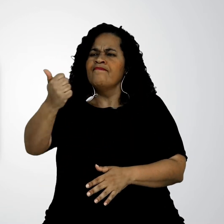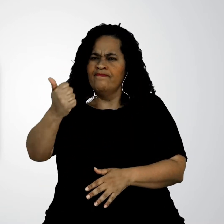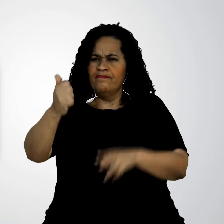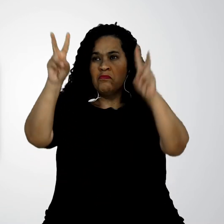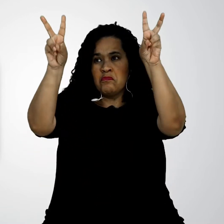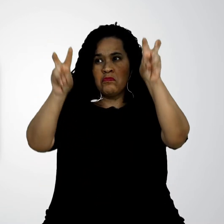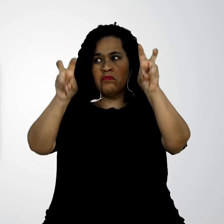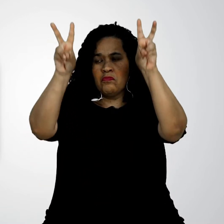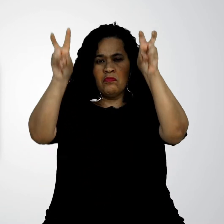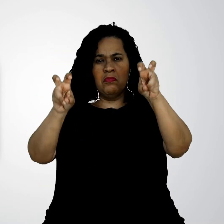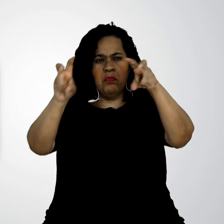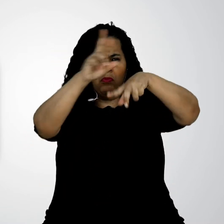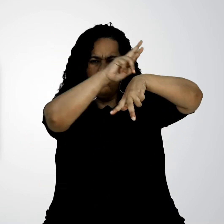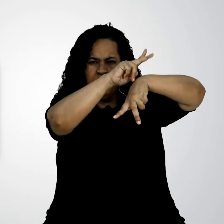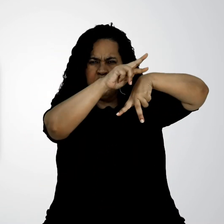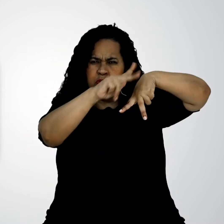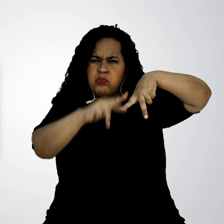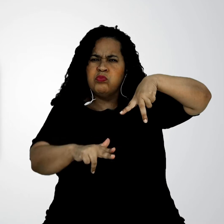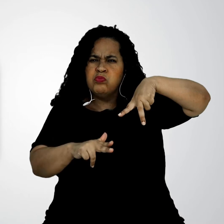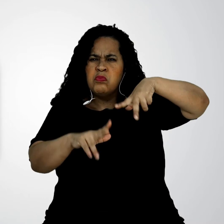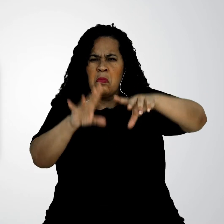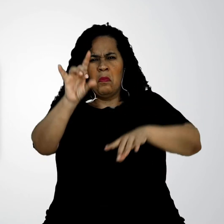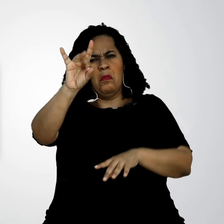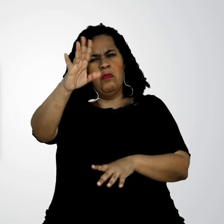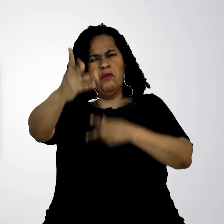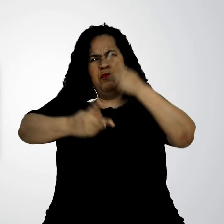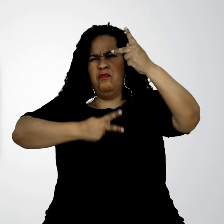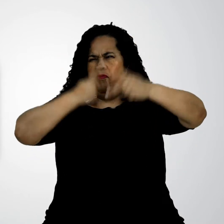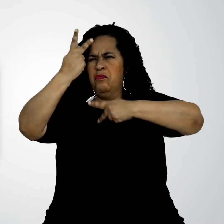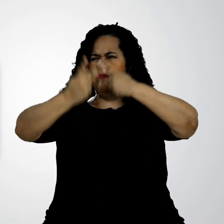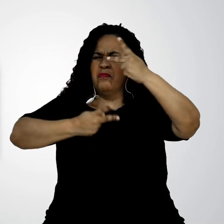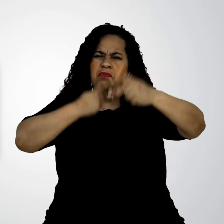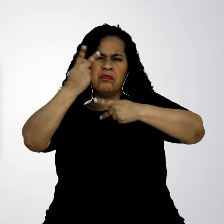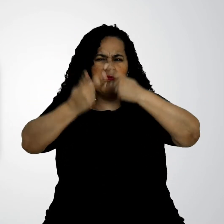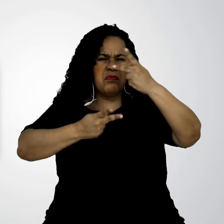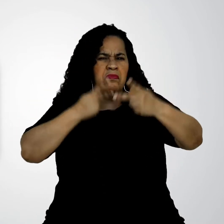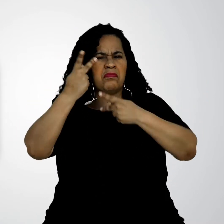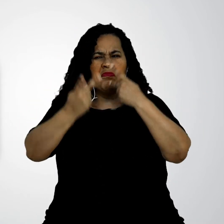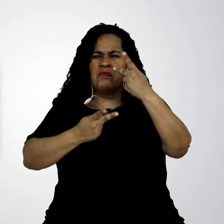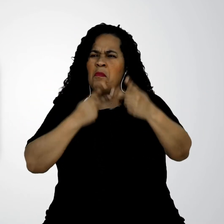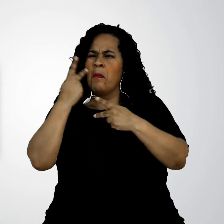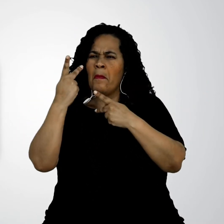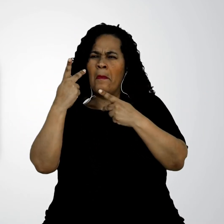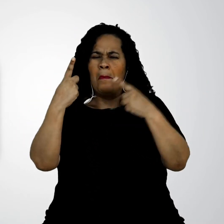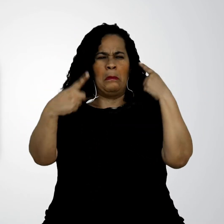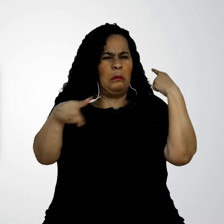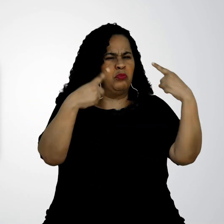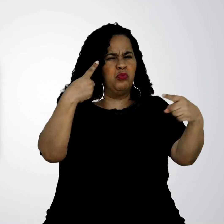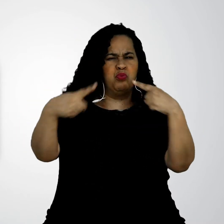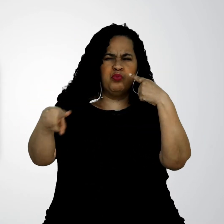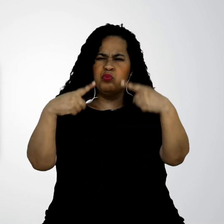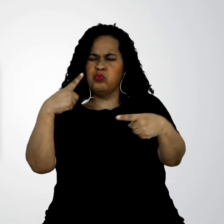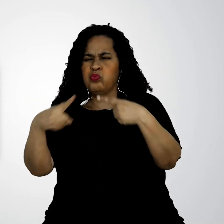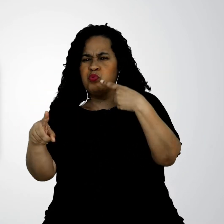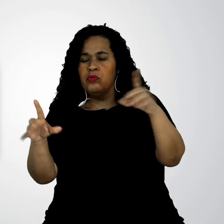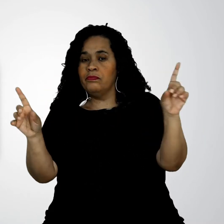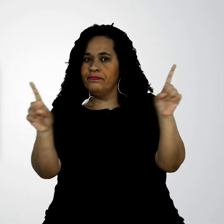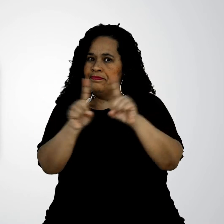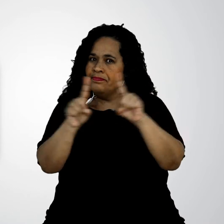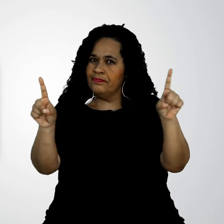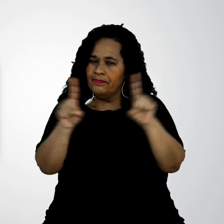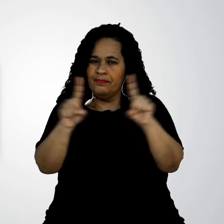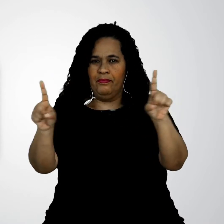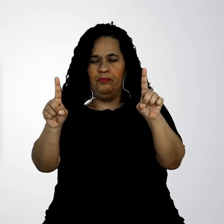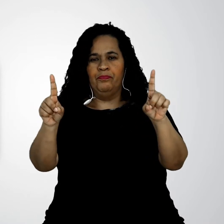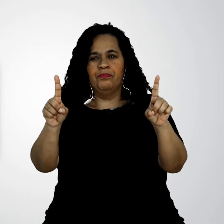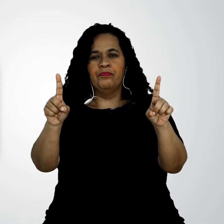queremos, obviamente, levantar nenhum tipo de polêmica ou fazer qualquer tipo de debate polêmico sobre esse tema. O